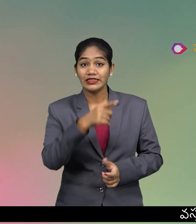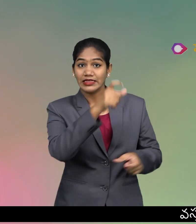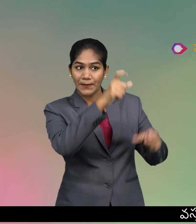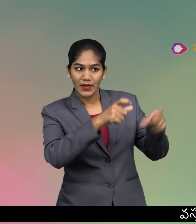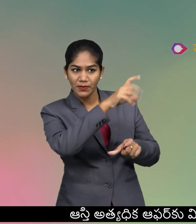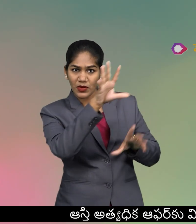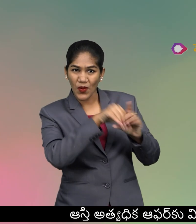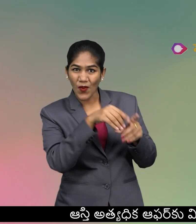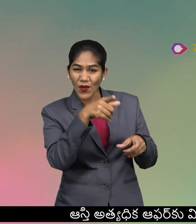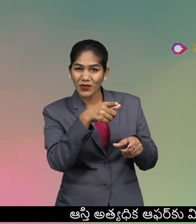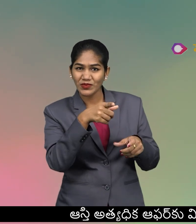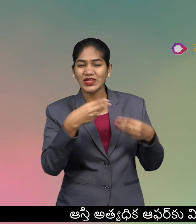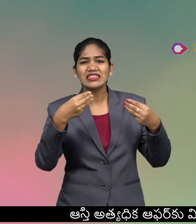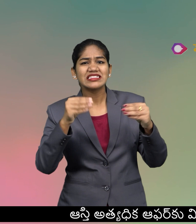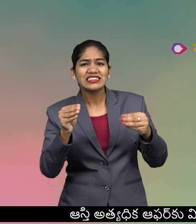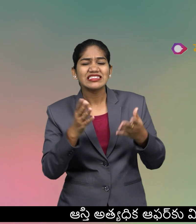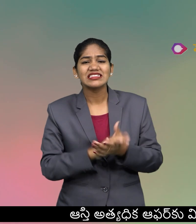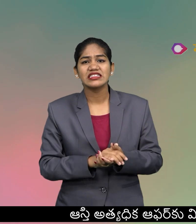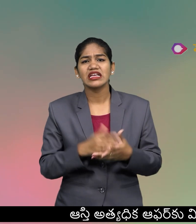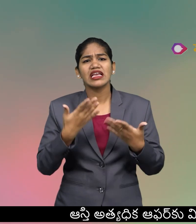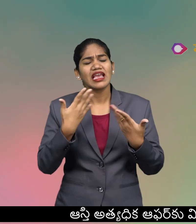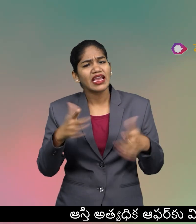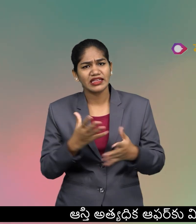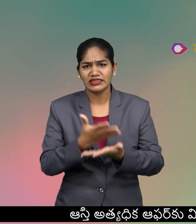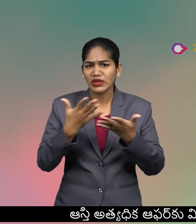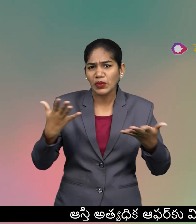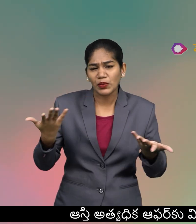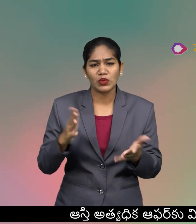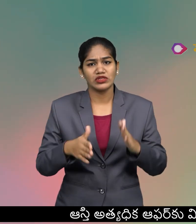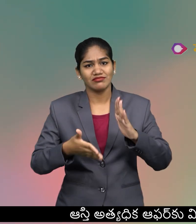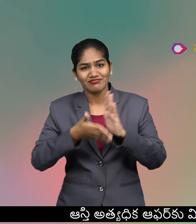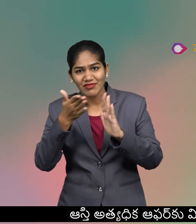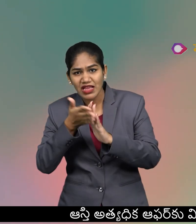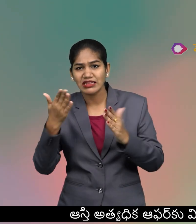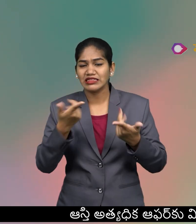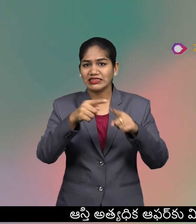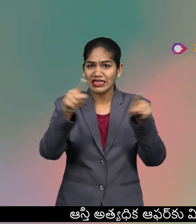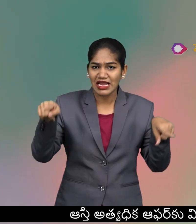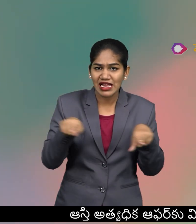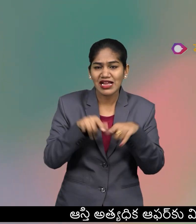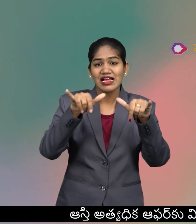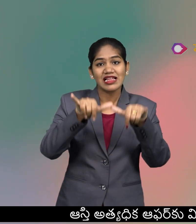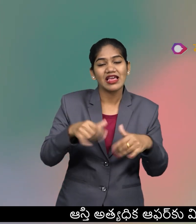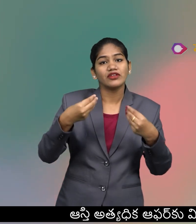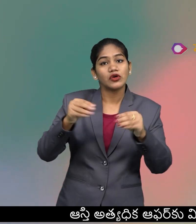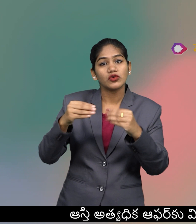వస్తువులు లేదా ఆస్తి అత్యధిక ఆఫర్కు విక్రయించబడే బహిరంగ విక్రయం.